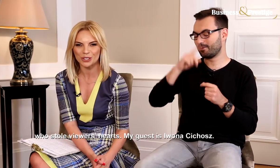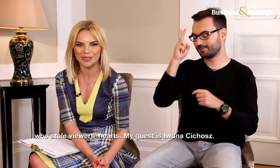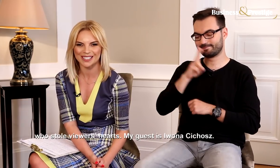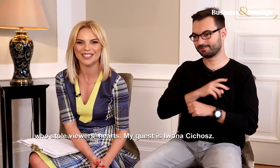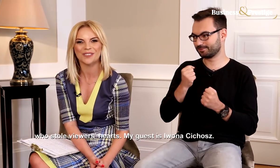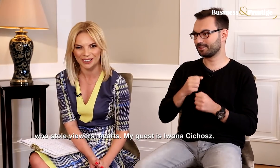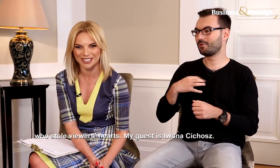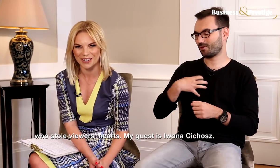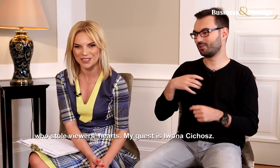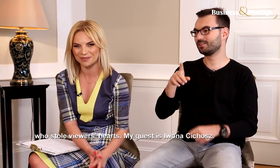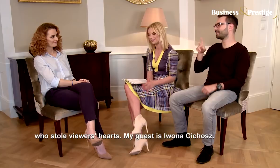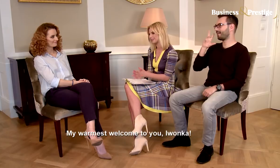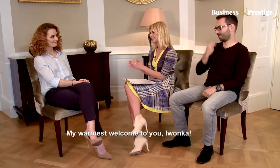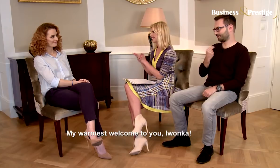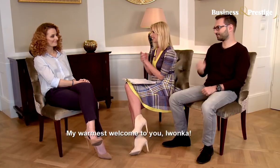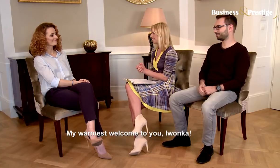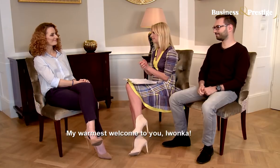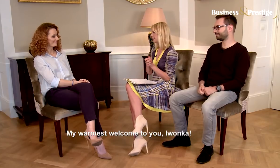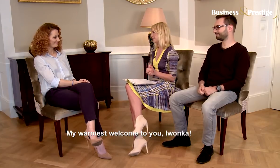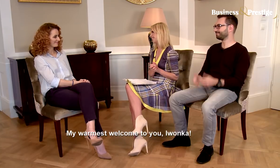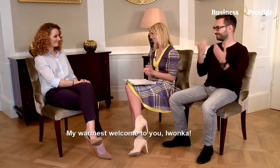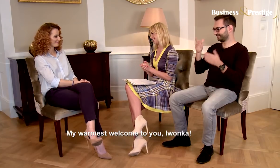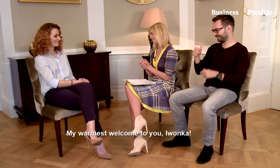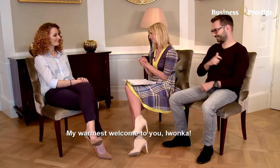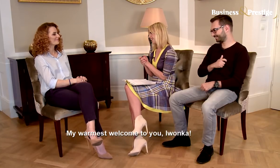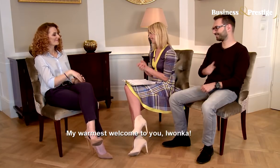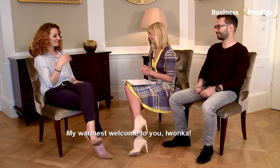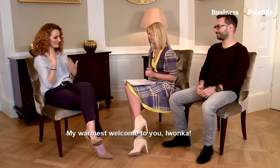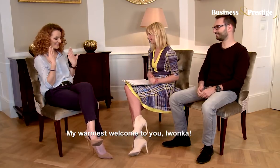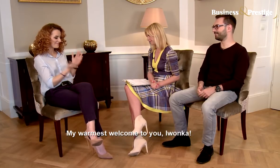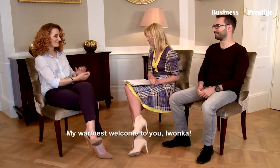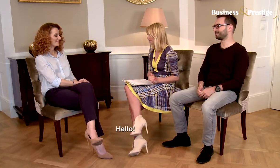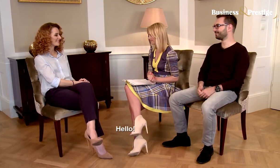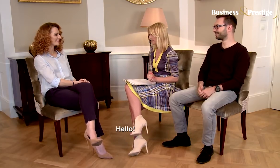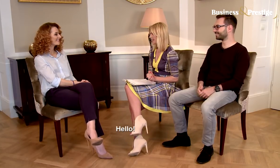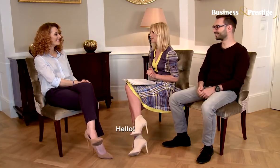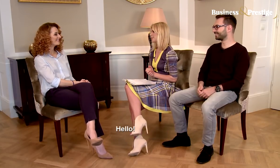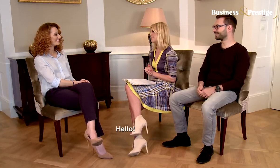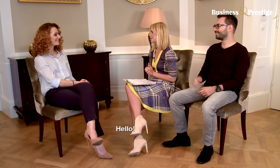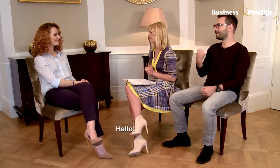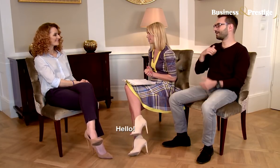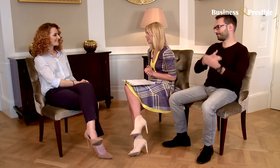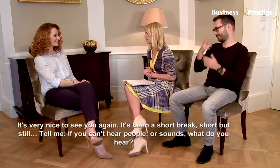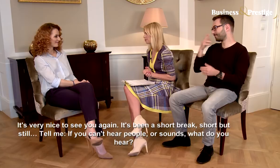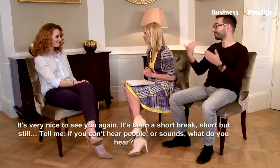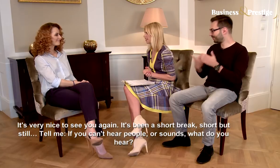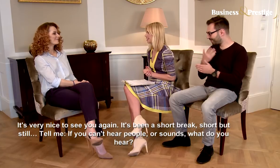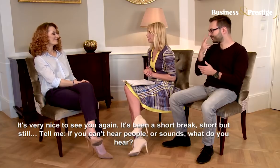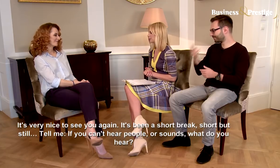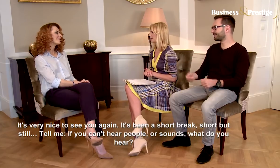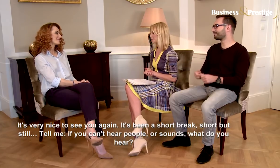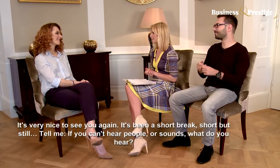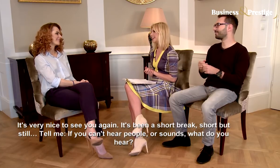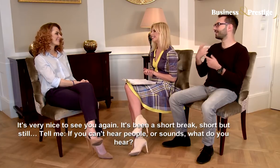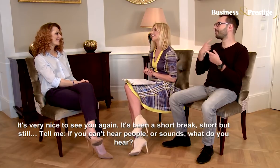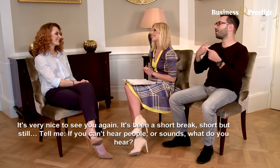Moim gościem jest Iwona Cichosz. Witam cię serdecznie, Iwonka. Witam cię. Bardzo ci miło zobaczyć znowu.